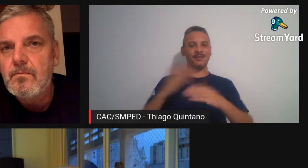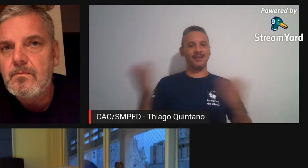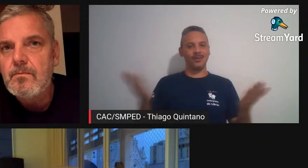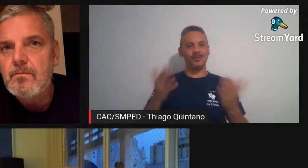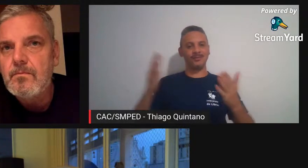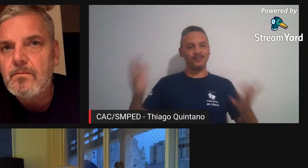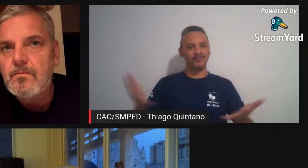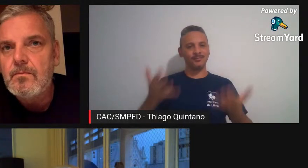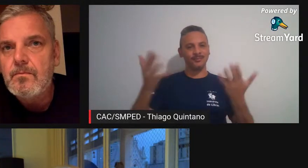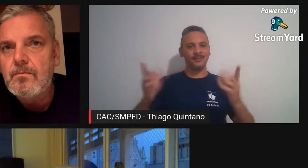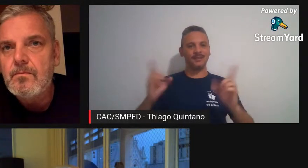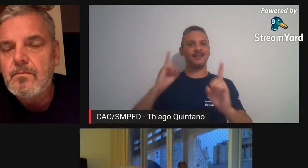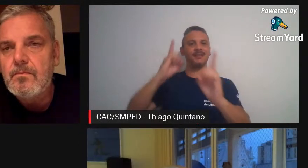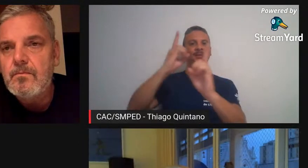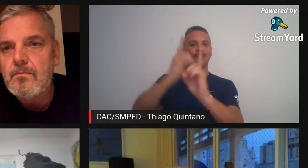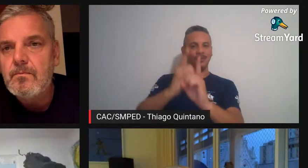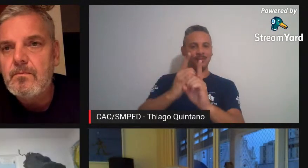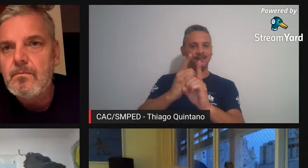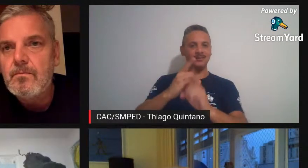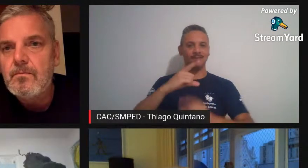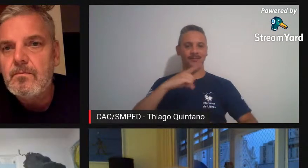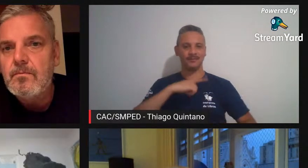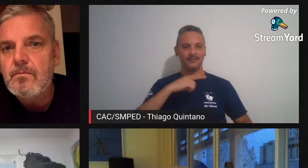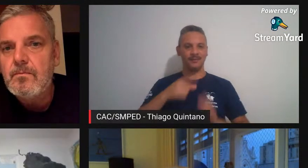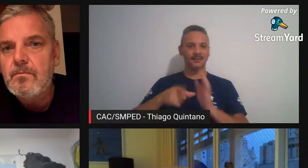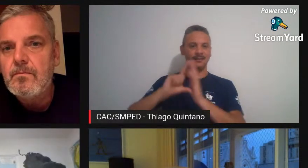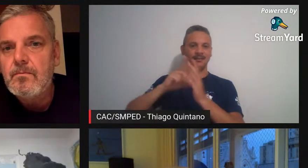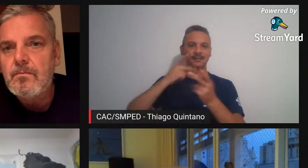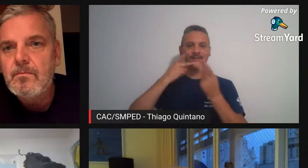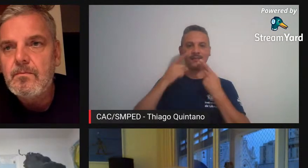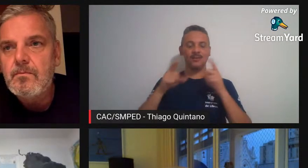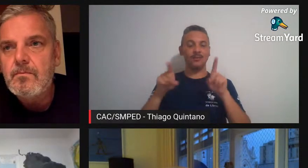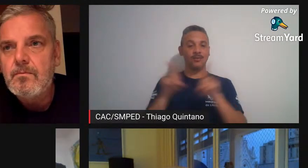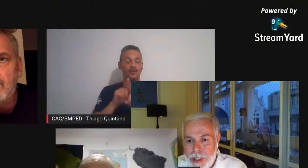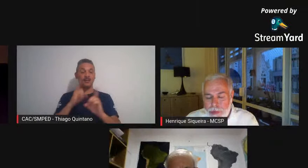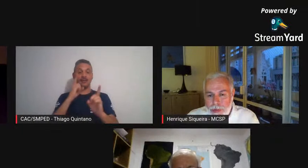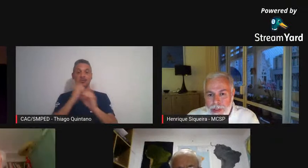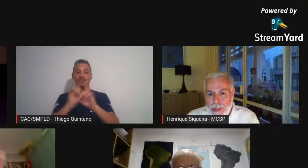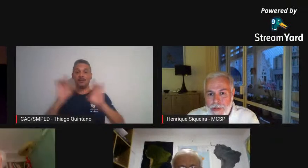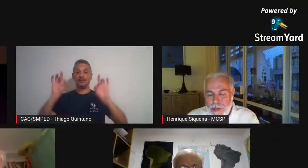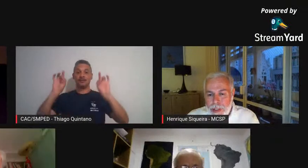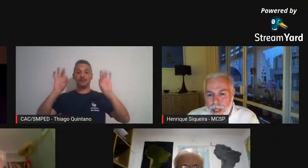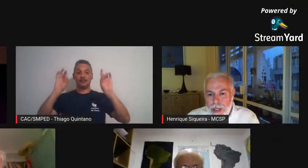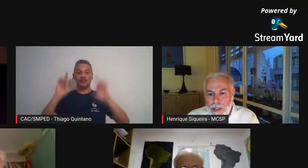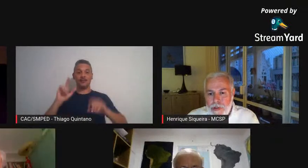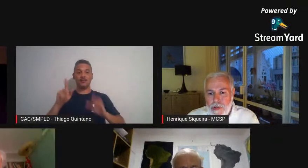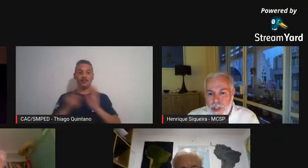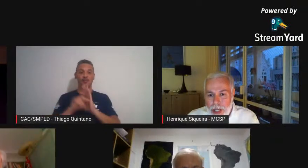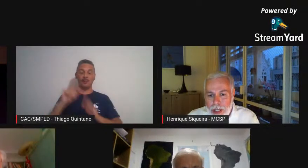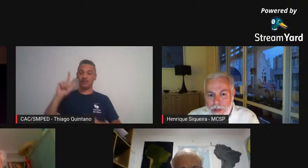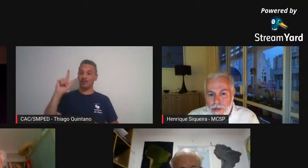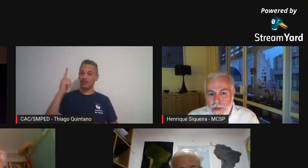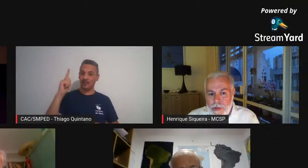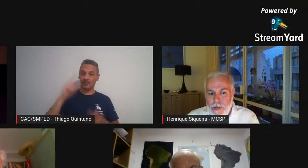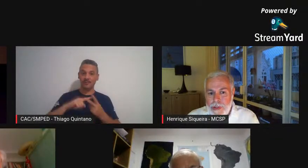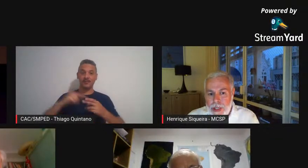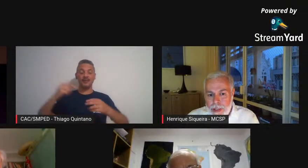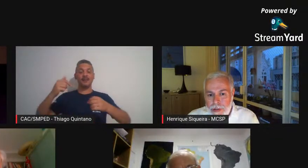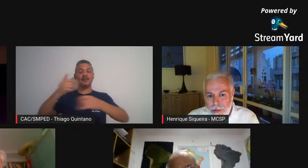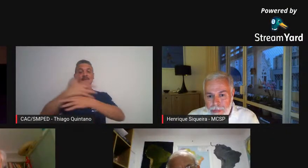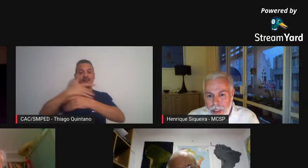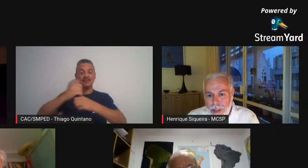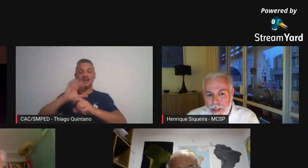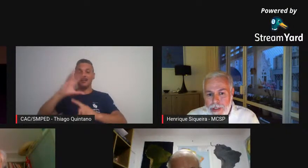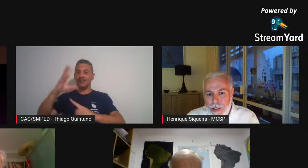esse encontro como eu disse no início o encontro de geografia de cidade de arte de